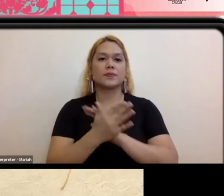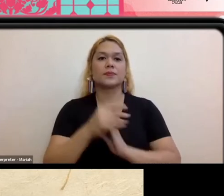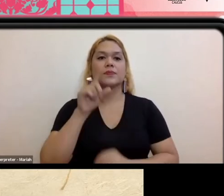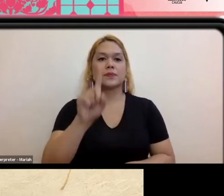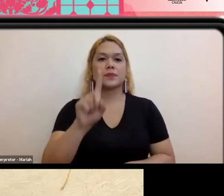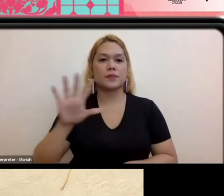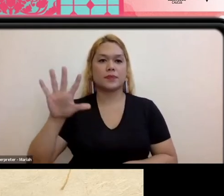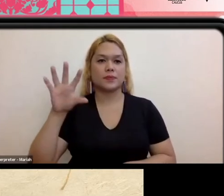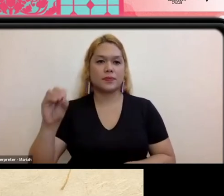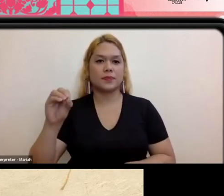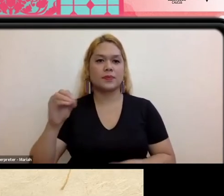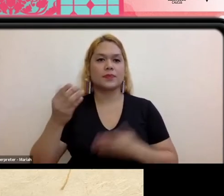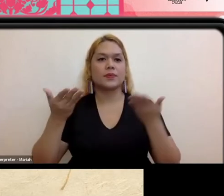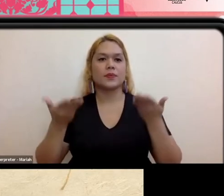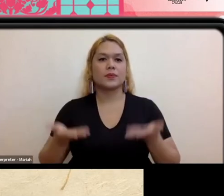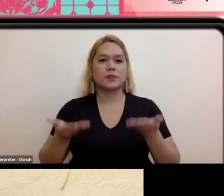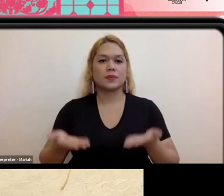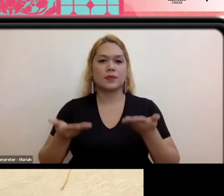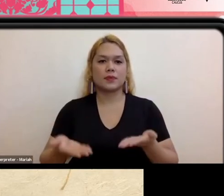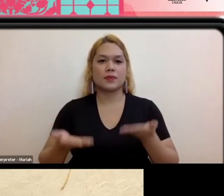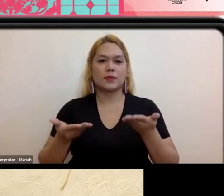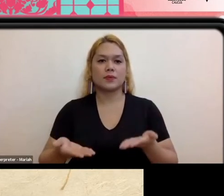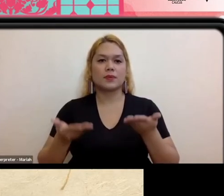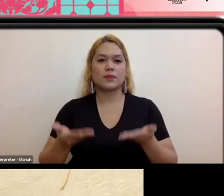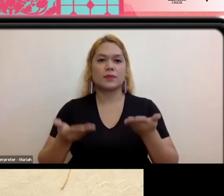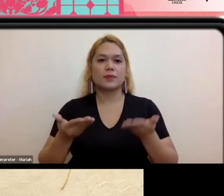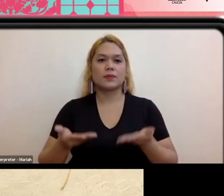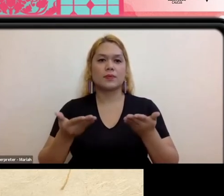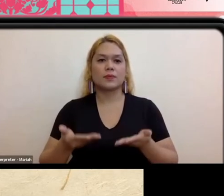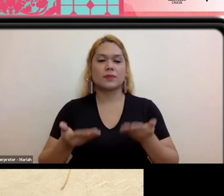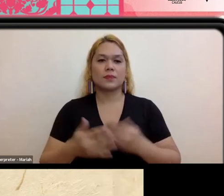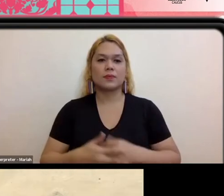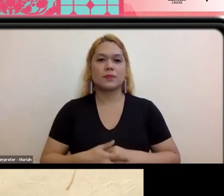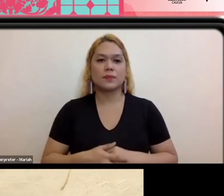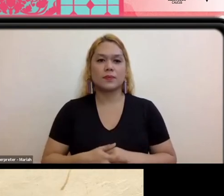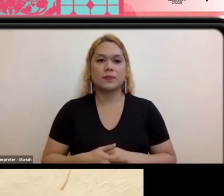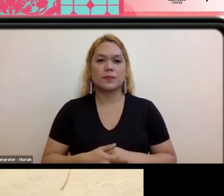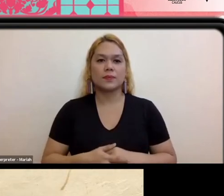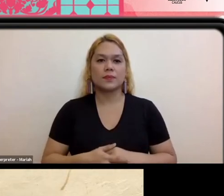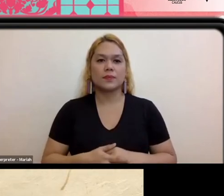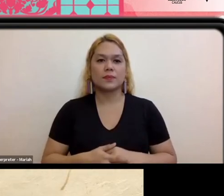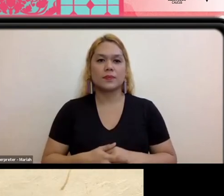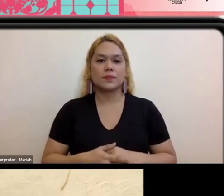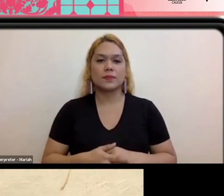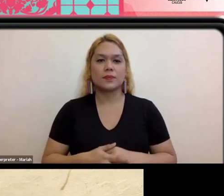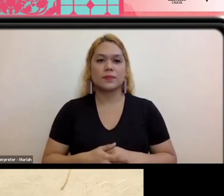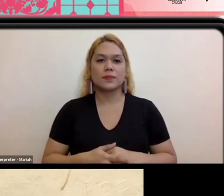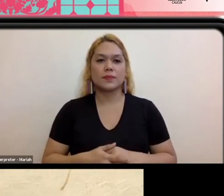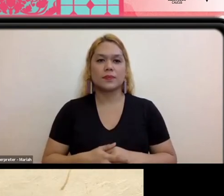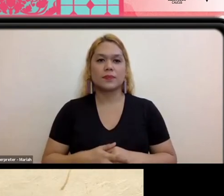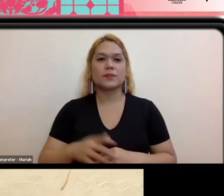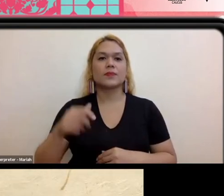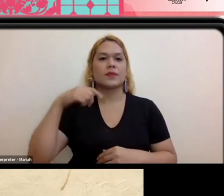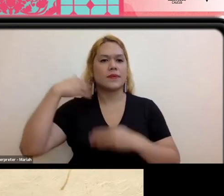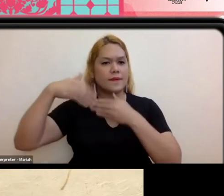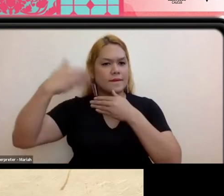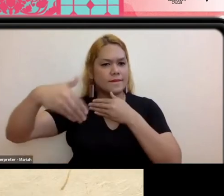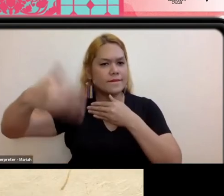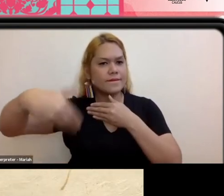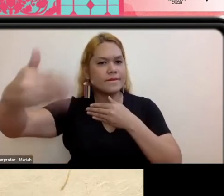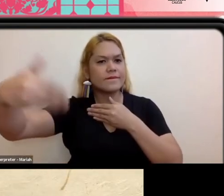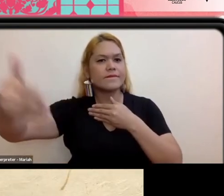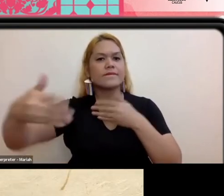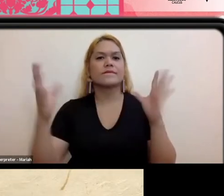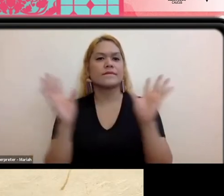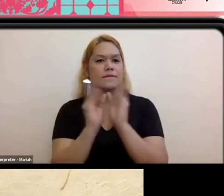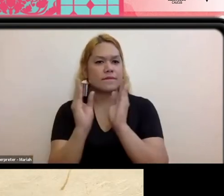hawla. Ang araw-araw na pagkikita na uwi sa tatlong letra, LED o